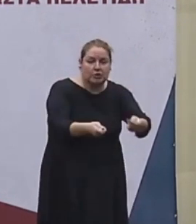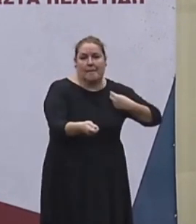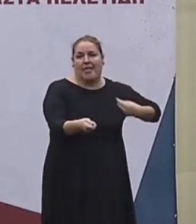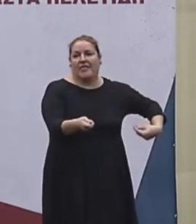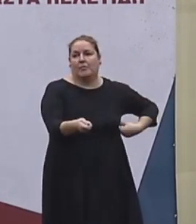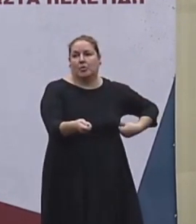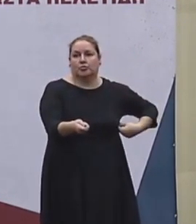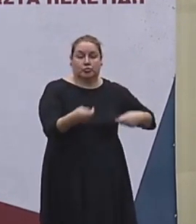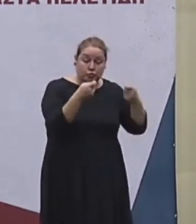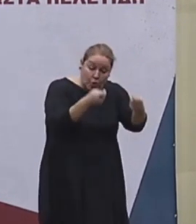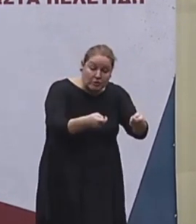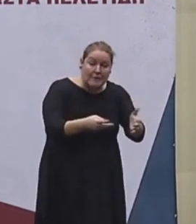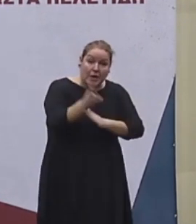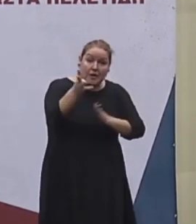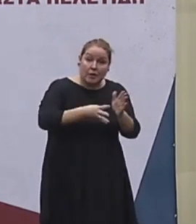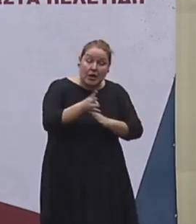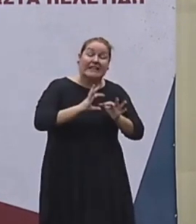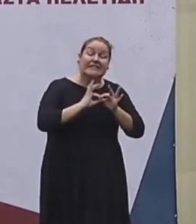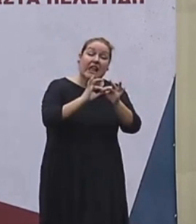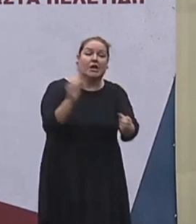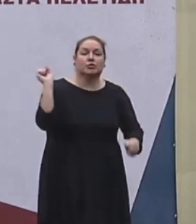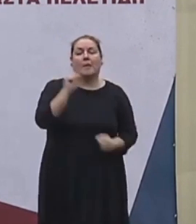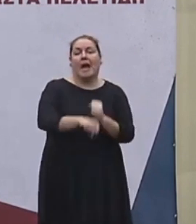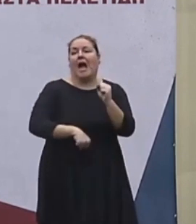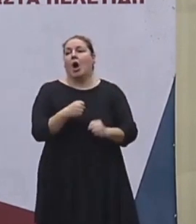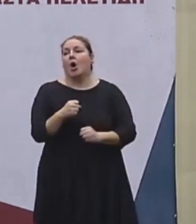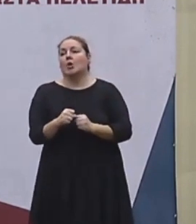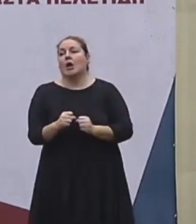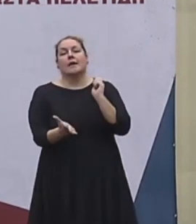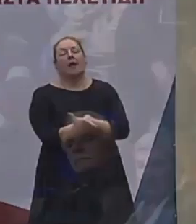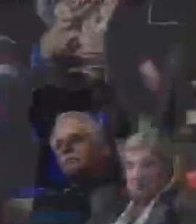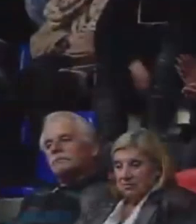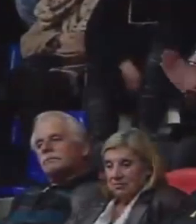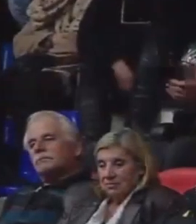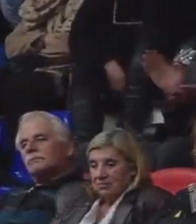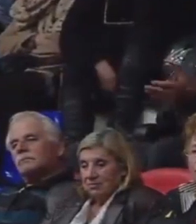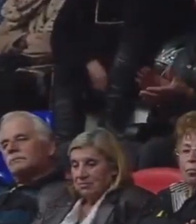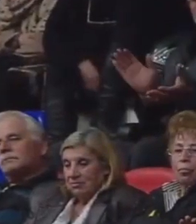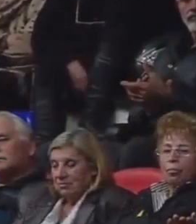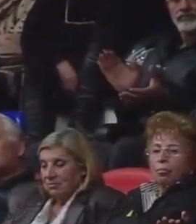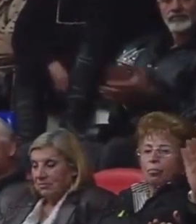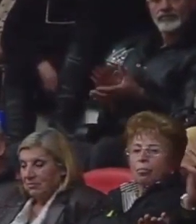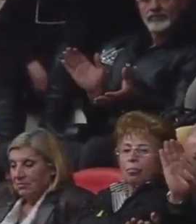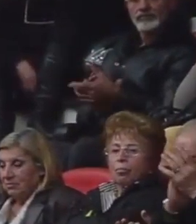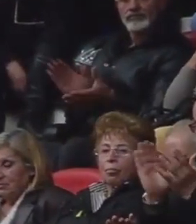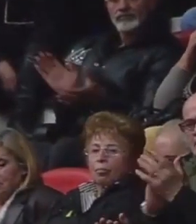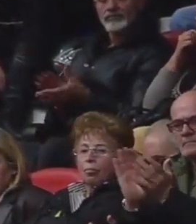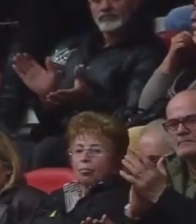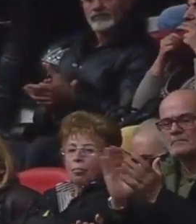το καταβάλουμε, συνεχίζοντας τον αγώνα να πληρώνονται από τον κρατικό